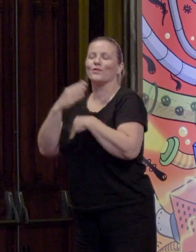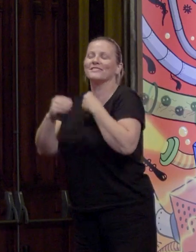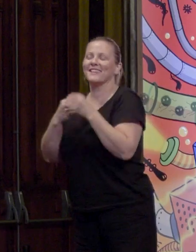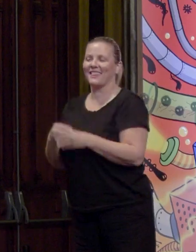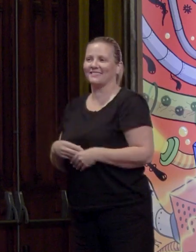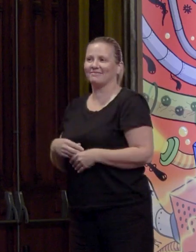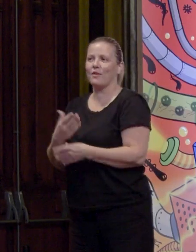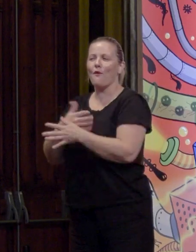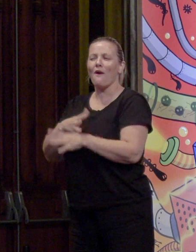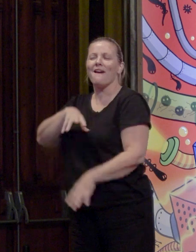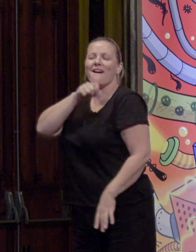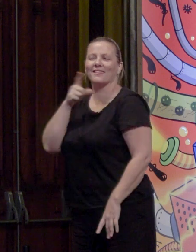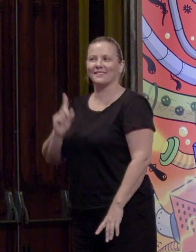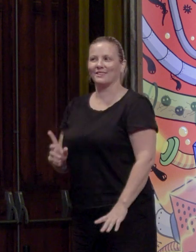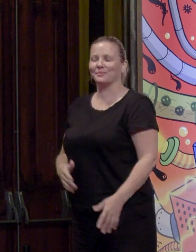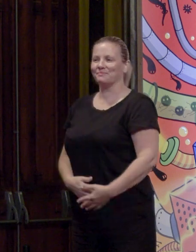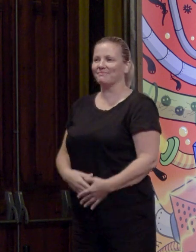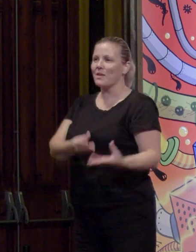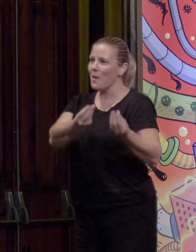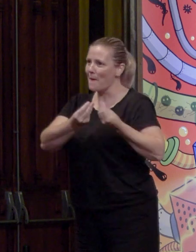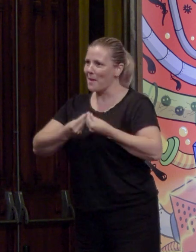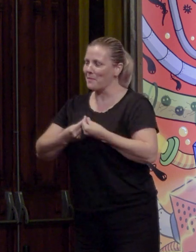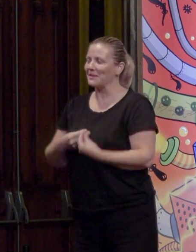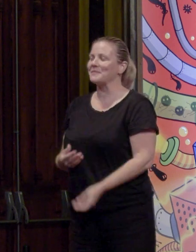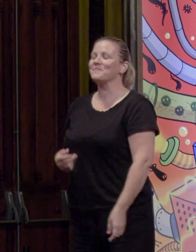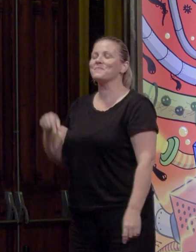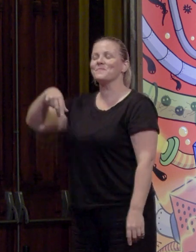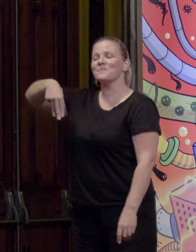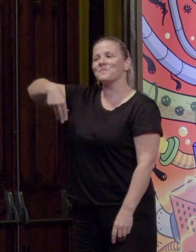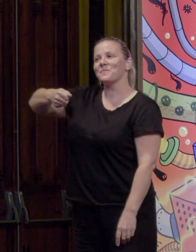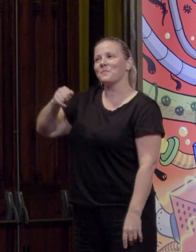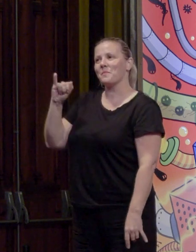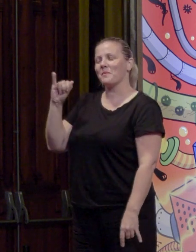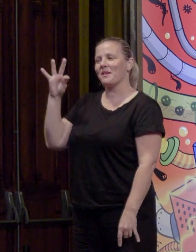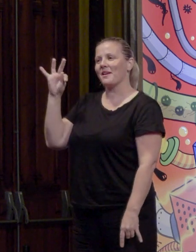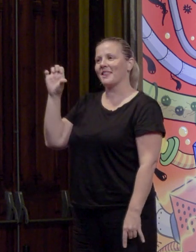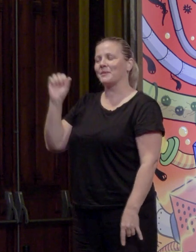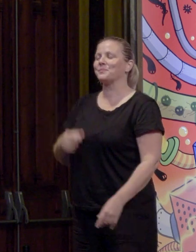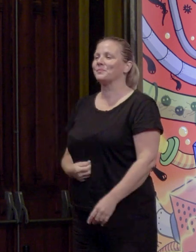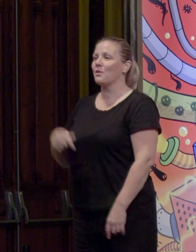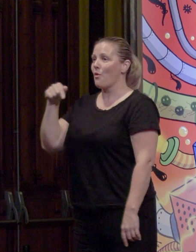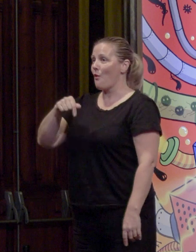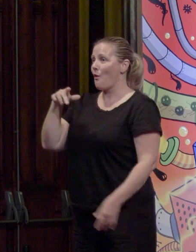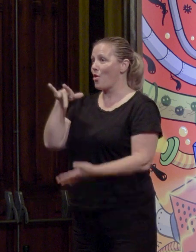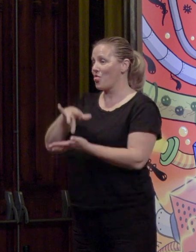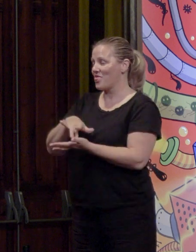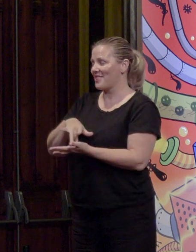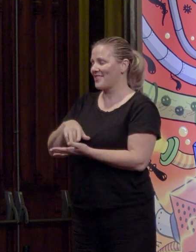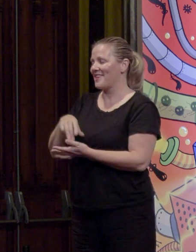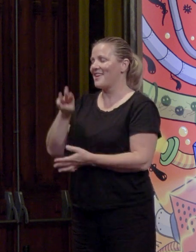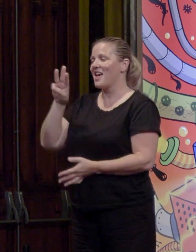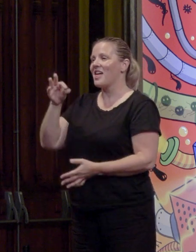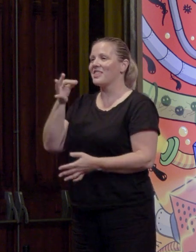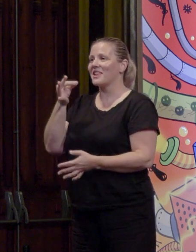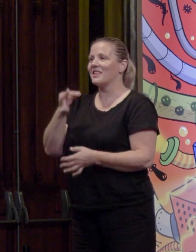gusta jugar? Me acompaña Maite Navarro hoy, 30 de septiembre, que curiosamente es el